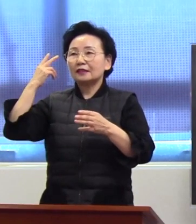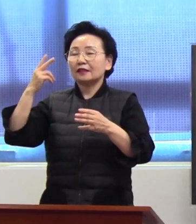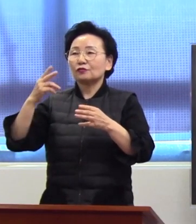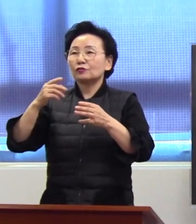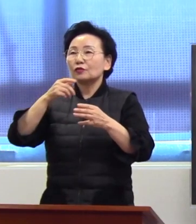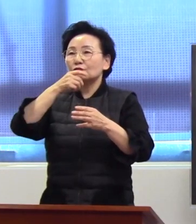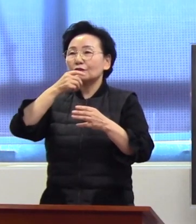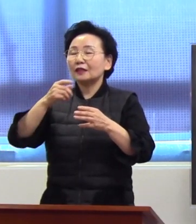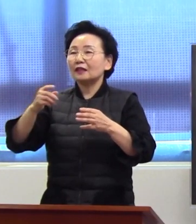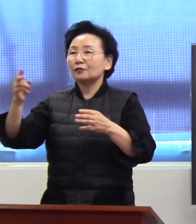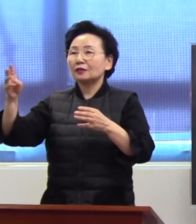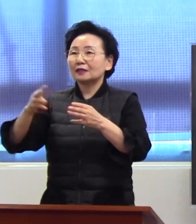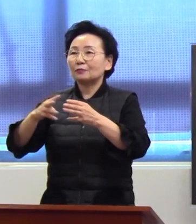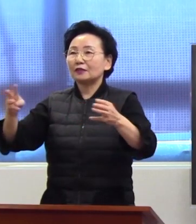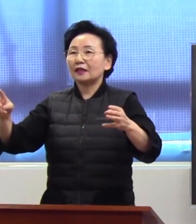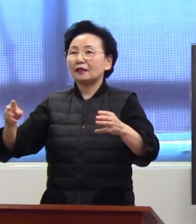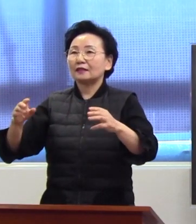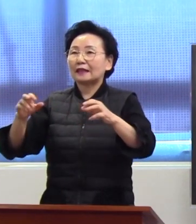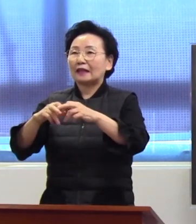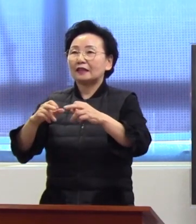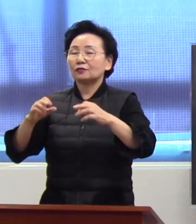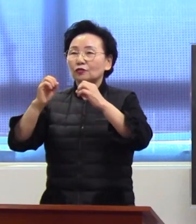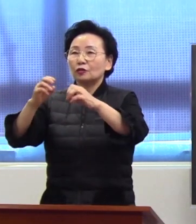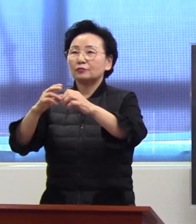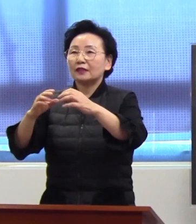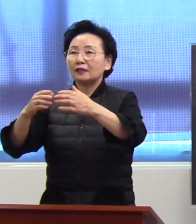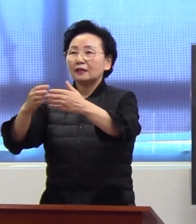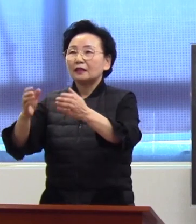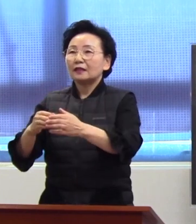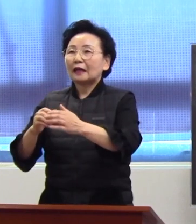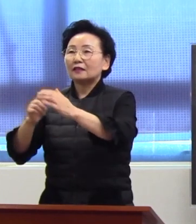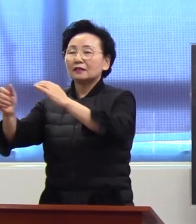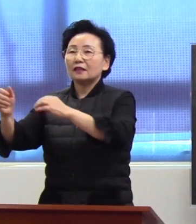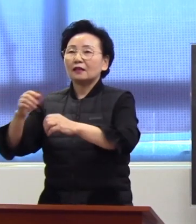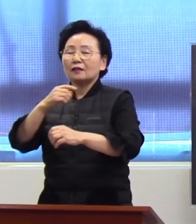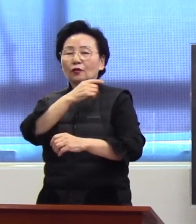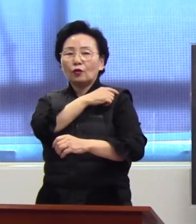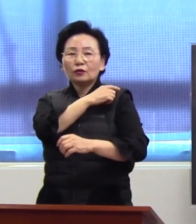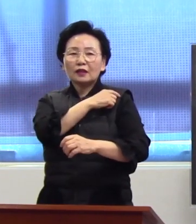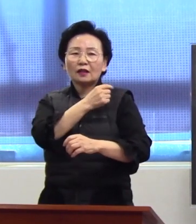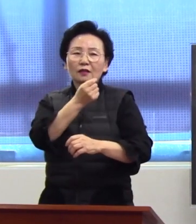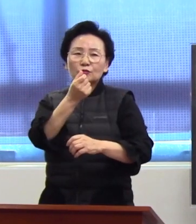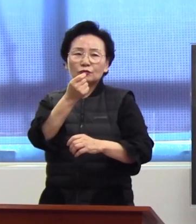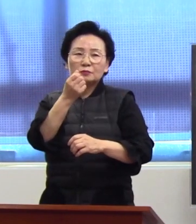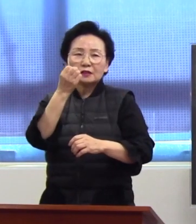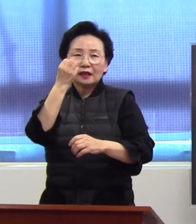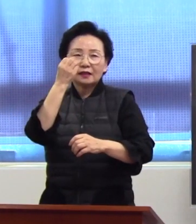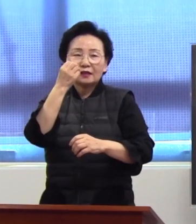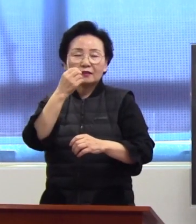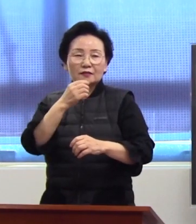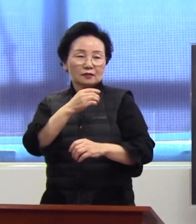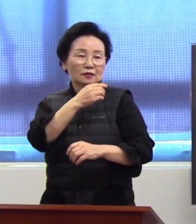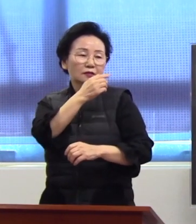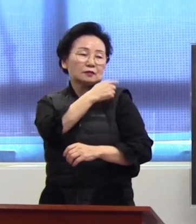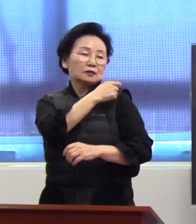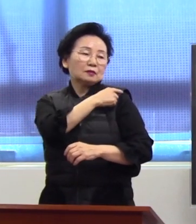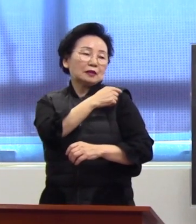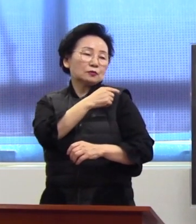그제 수요일날 여기 3층에 장애 선교부에 갔는데 어깨가 조금 이상해. 그래서